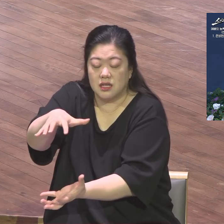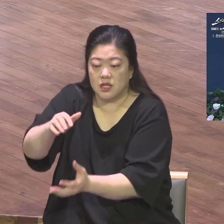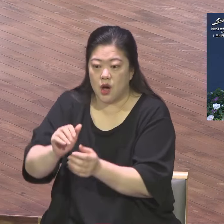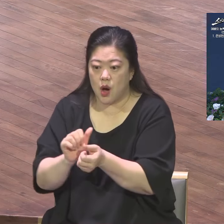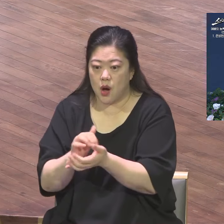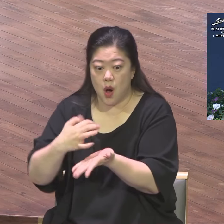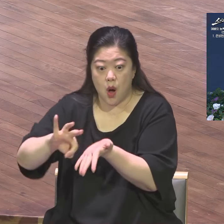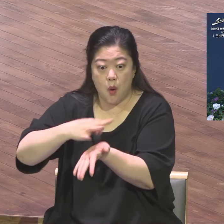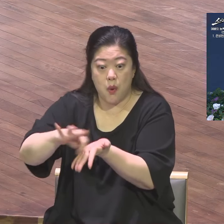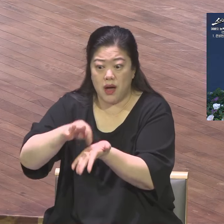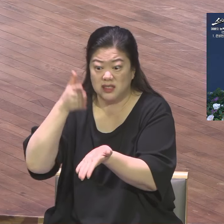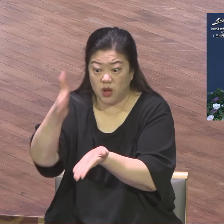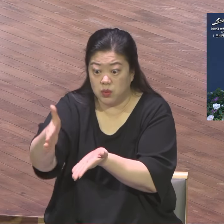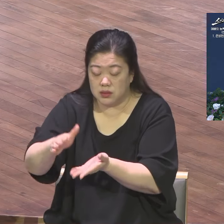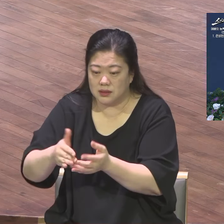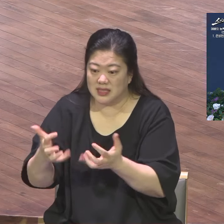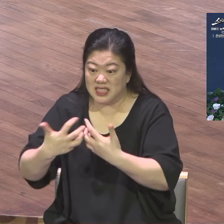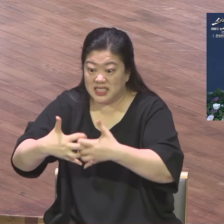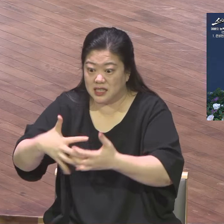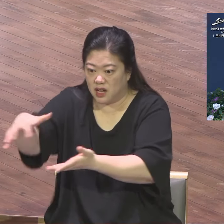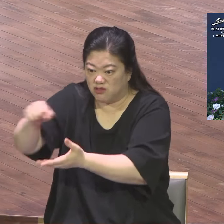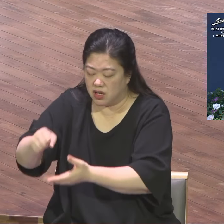헐레벌떡이 아니고